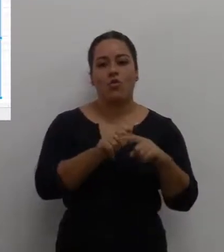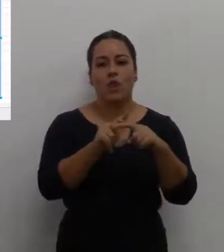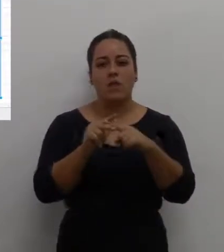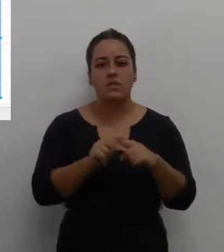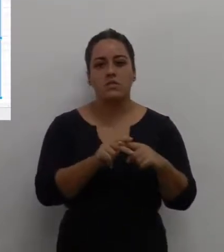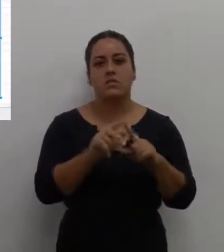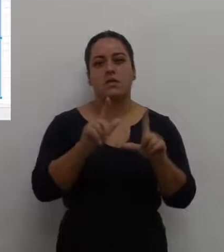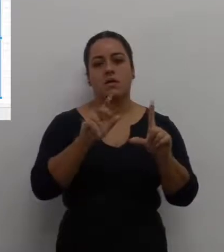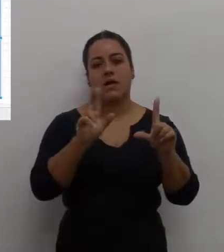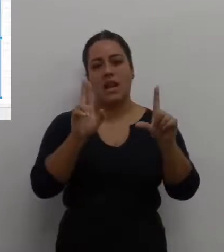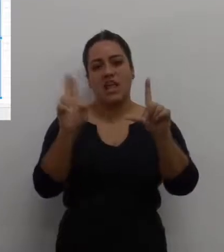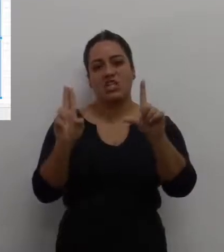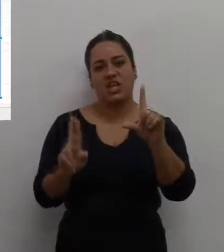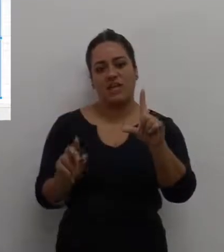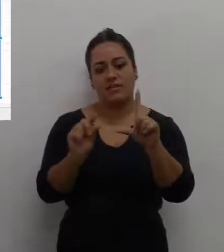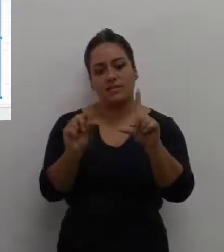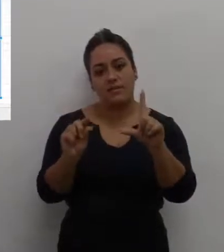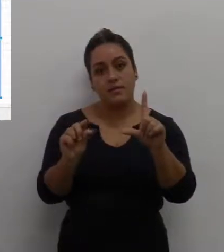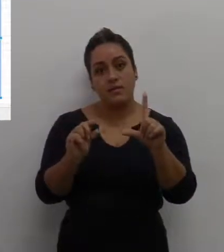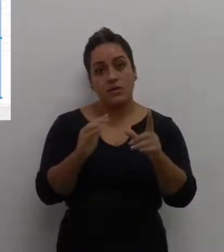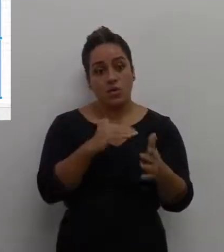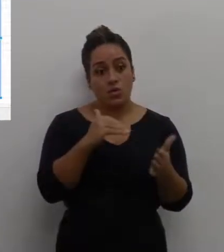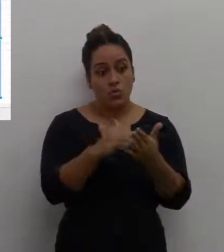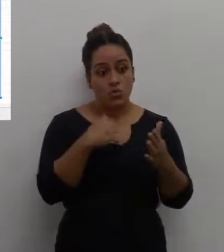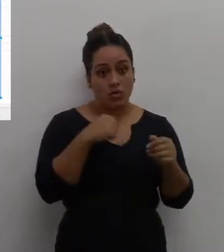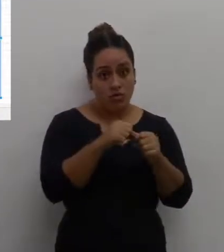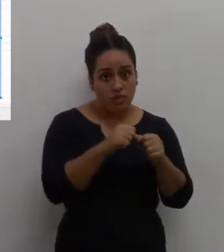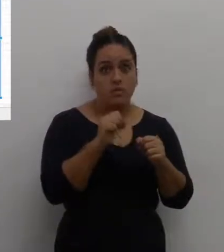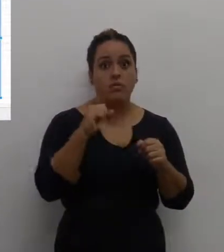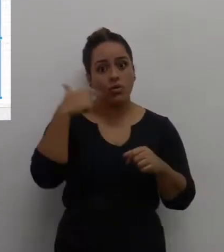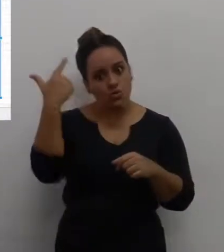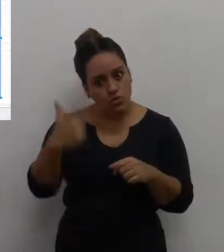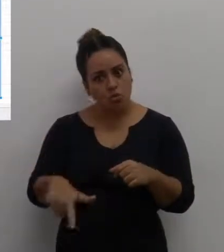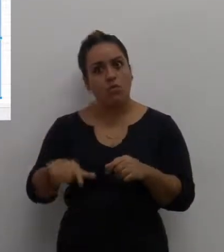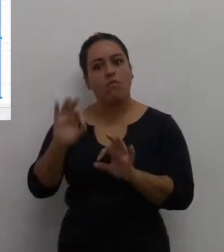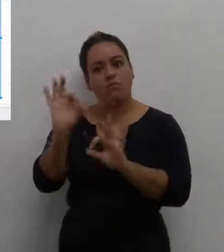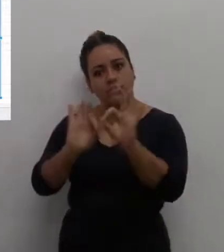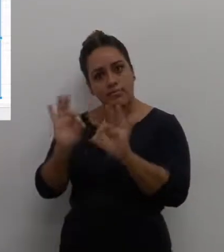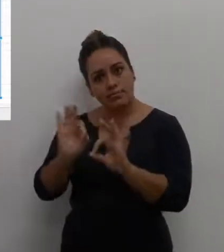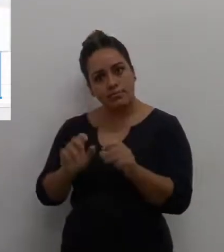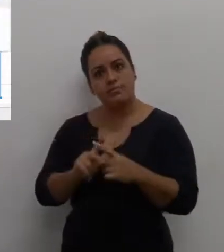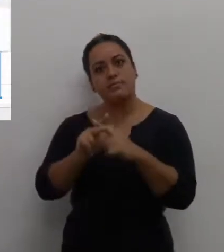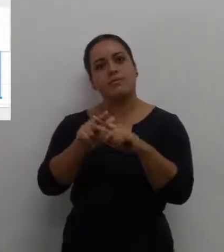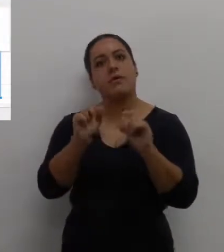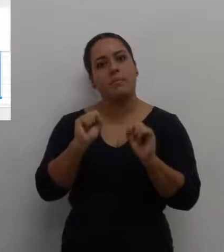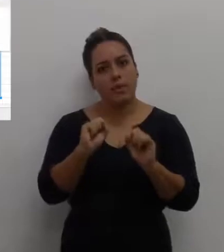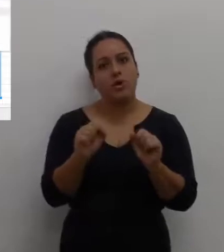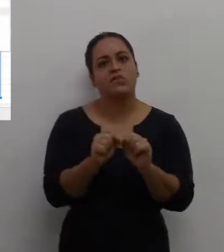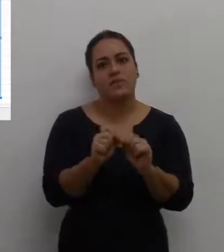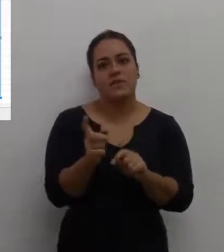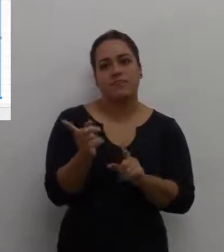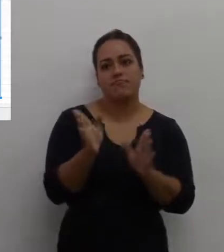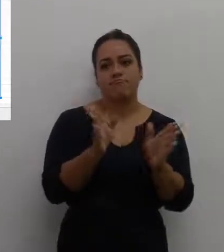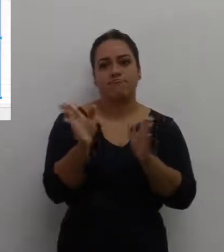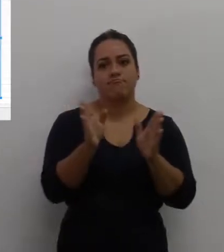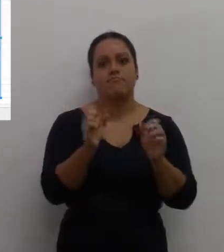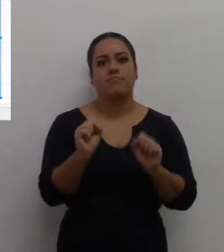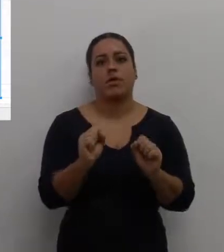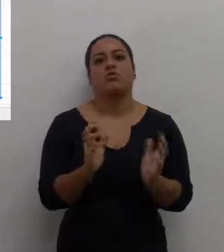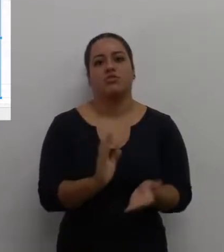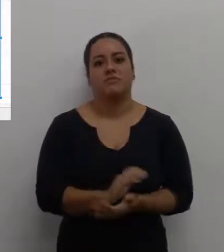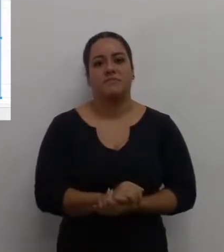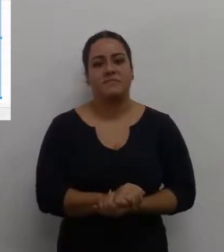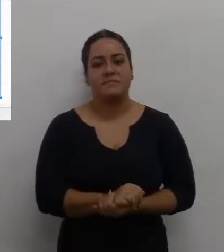na configuração aqui da legenda. Então tudo que eu fiz lá inicialmente eu posso ajustar aqui depois, tá? Posso mudar aquela posição dela aqui,